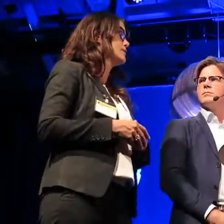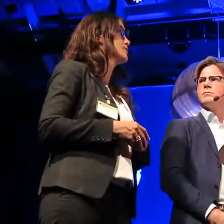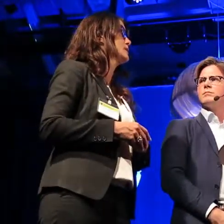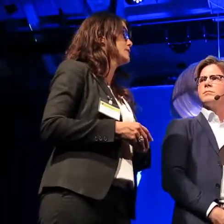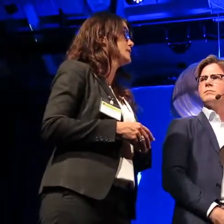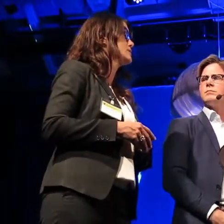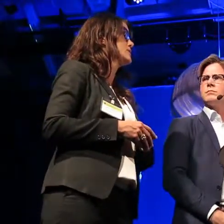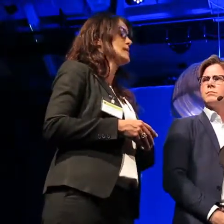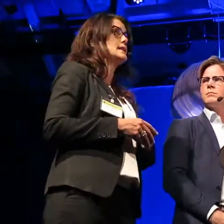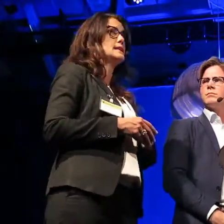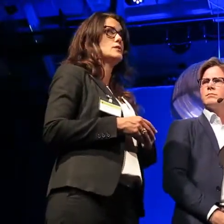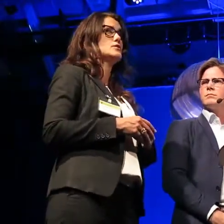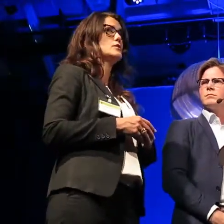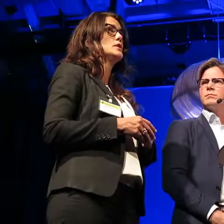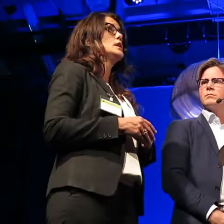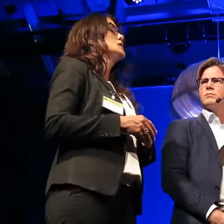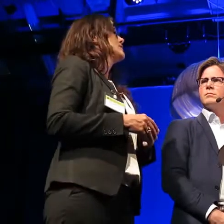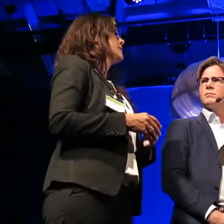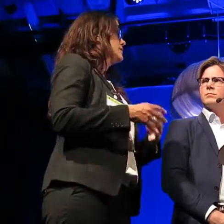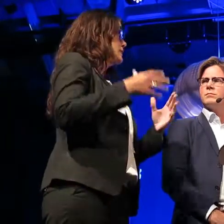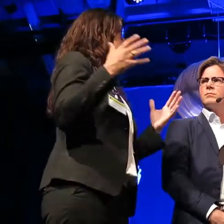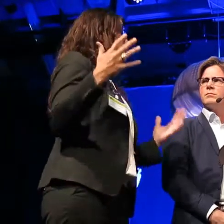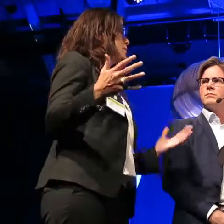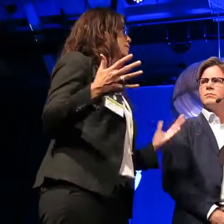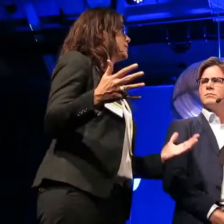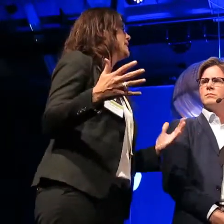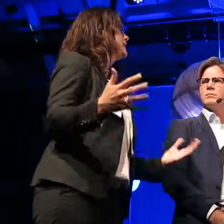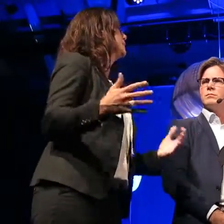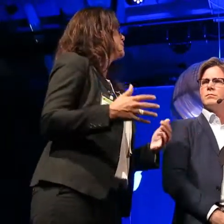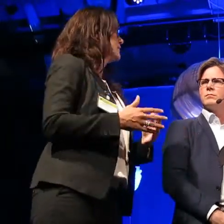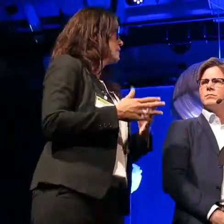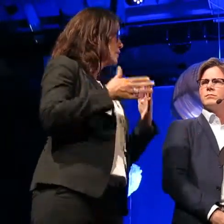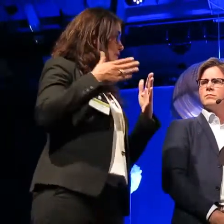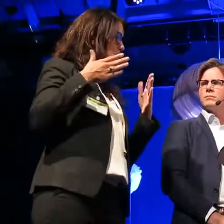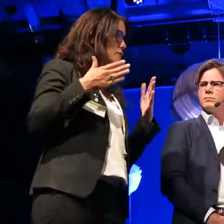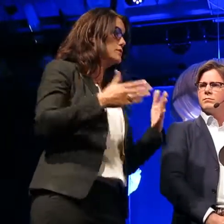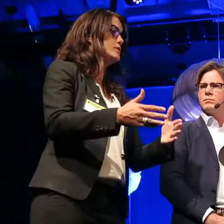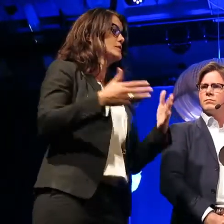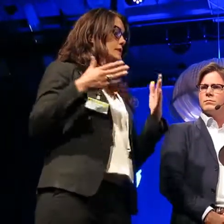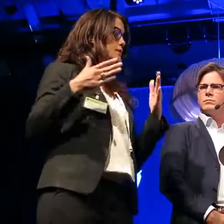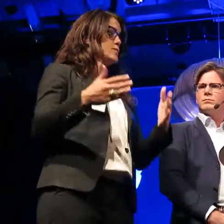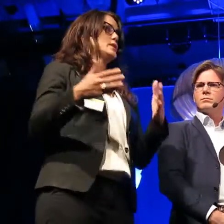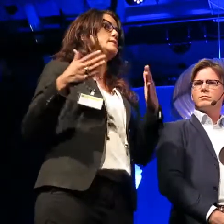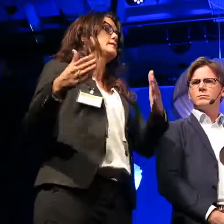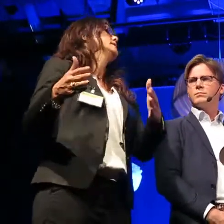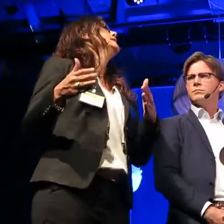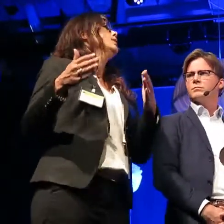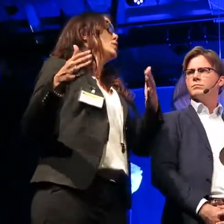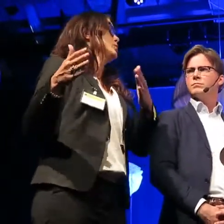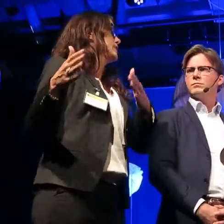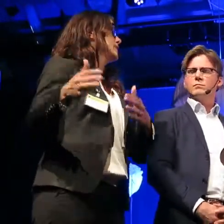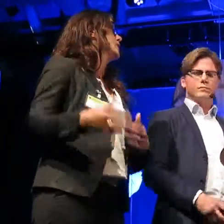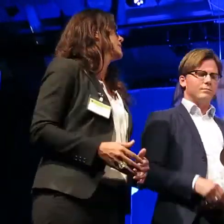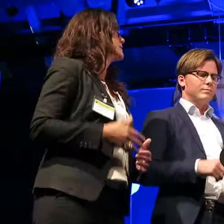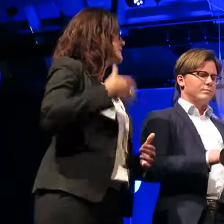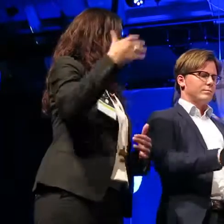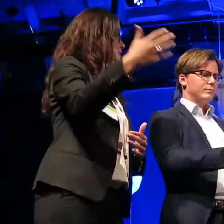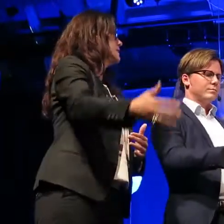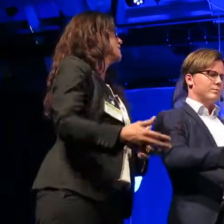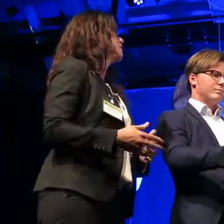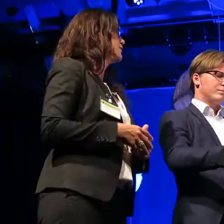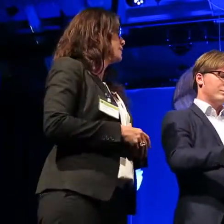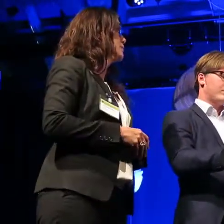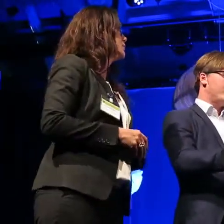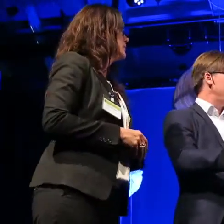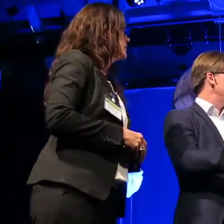tåget, kollektivtrafiken och andra sådana delar in också. Så att vi gillar att jobba brett, men vi behöver också koncentrera oss på ett område i taget så att